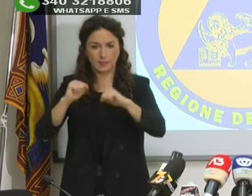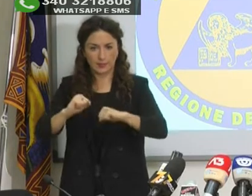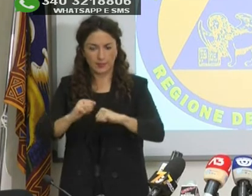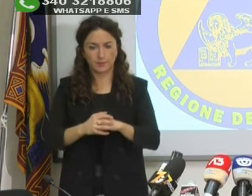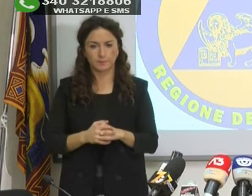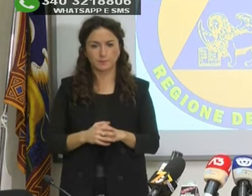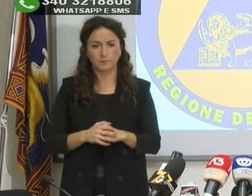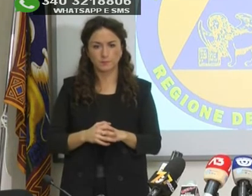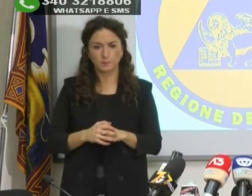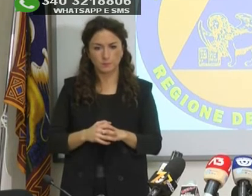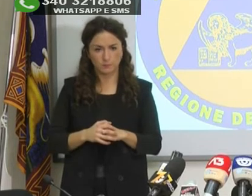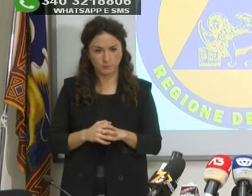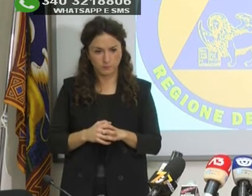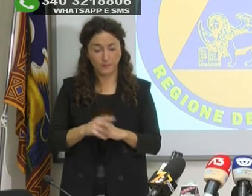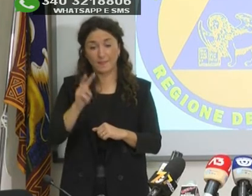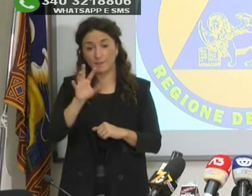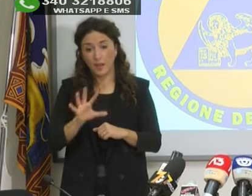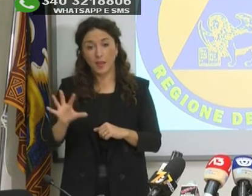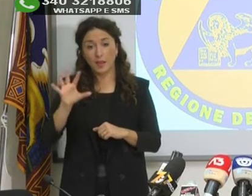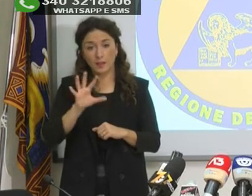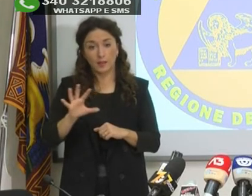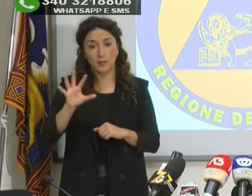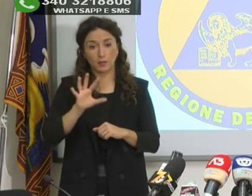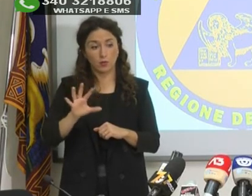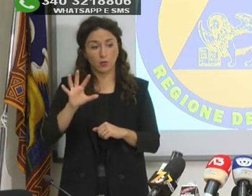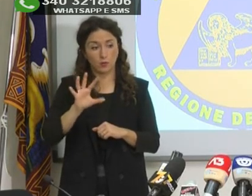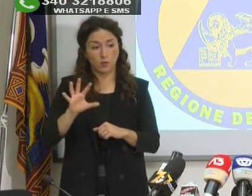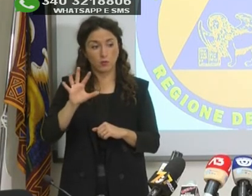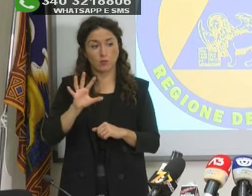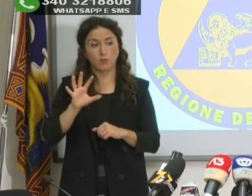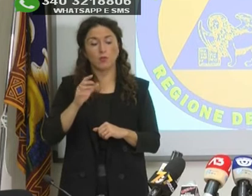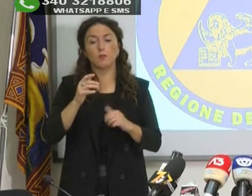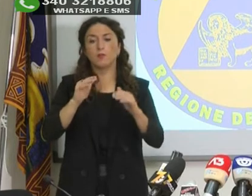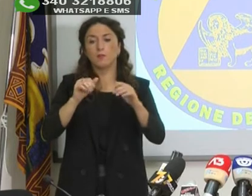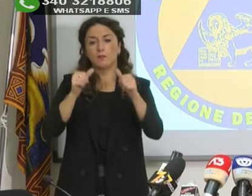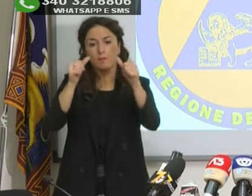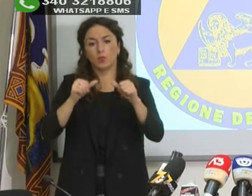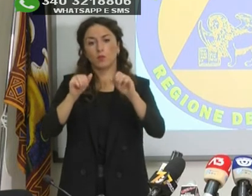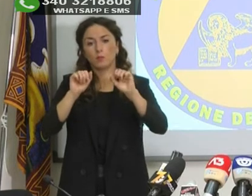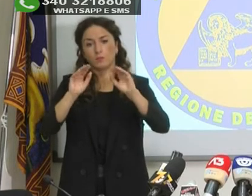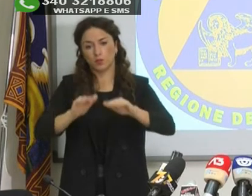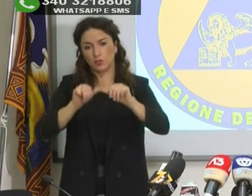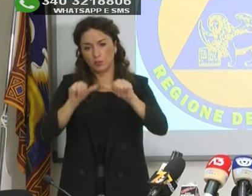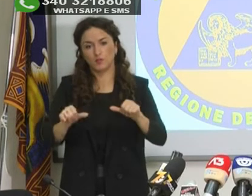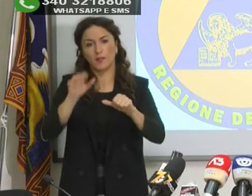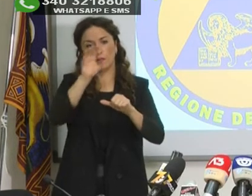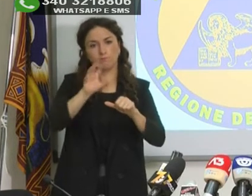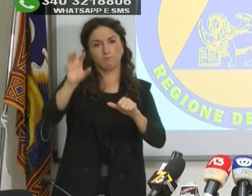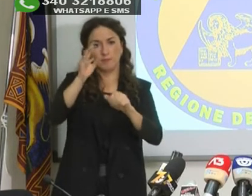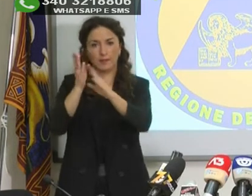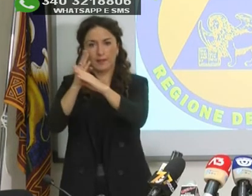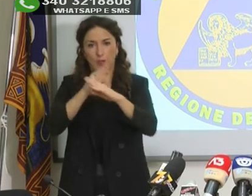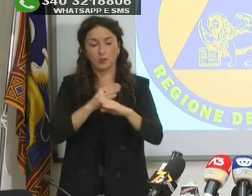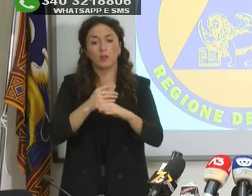E hanno risposto in Veneto anche, quindi perché poi il bando protezione civile era suddiviso per regioni, quindi hanno